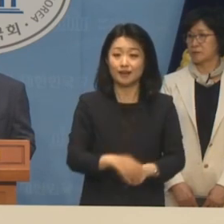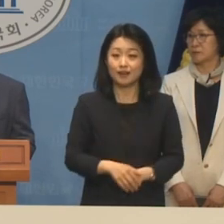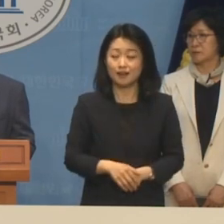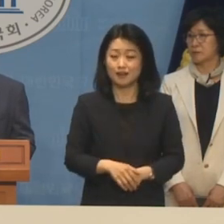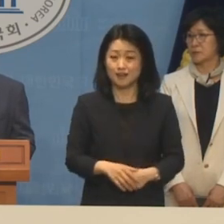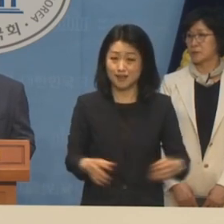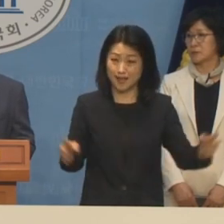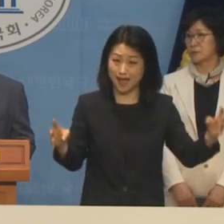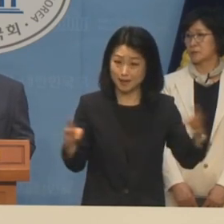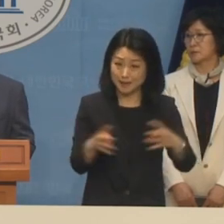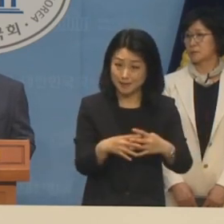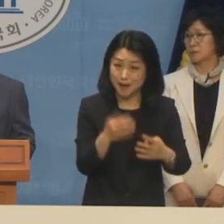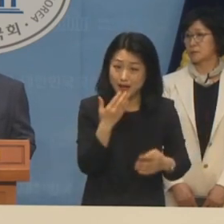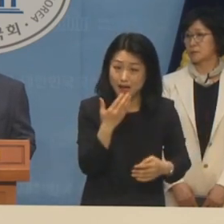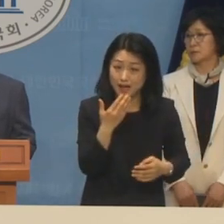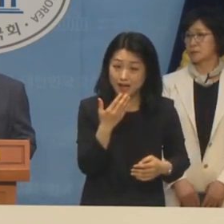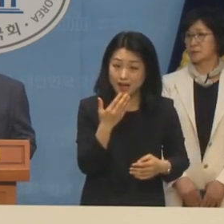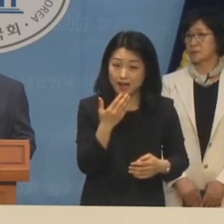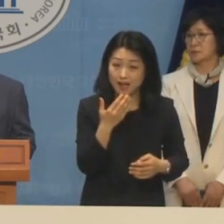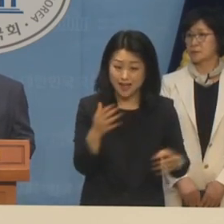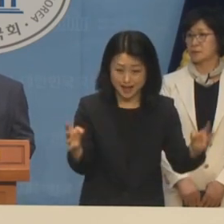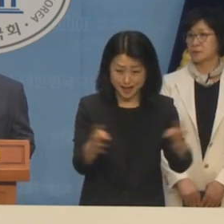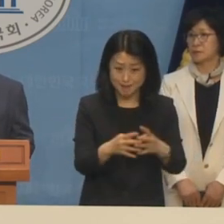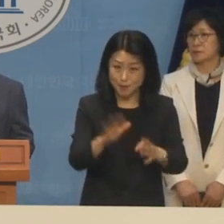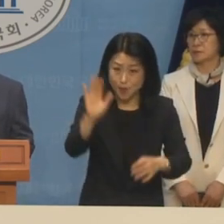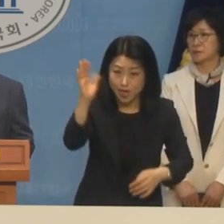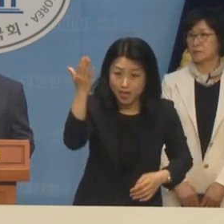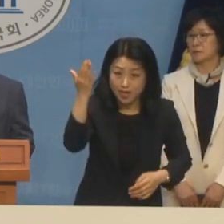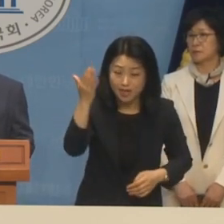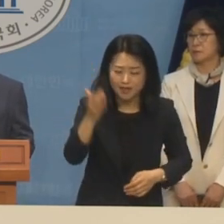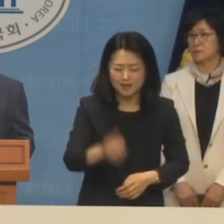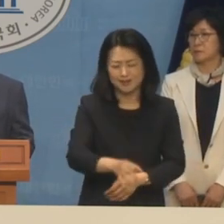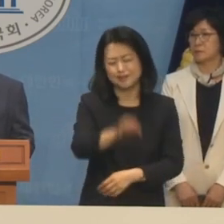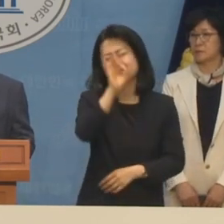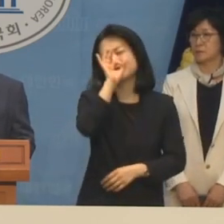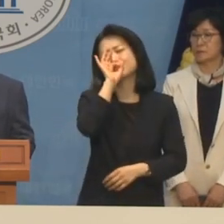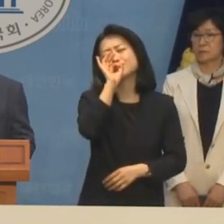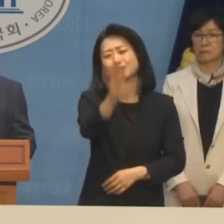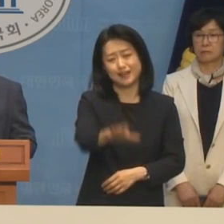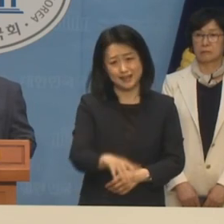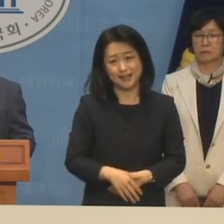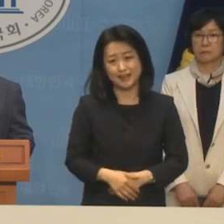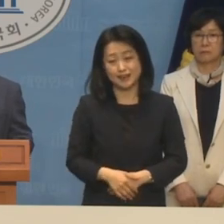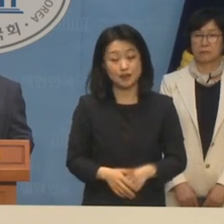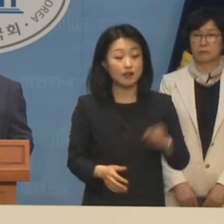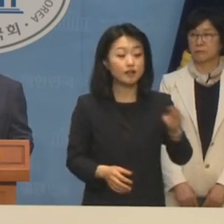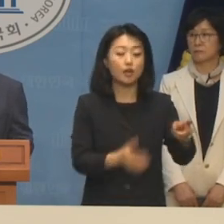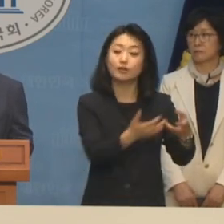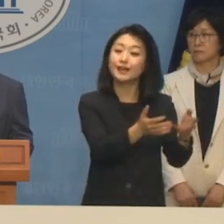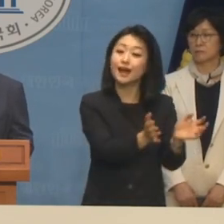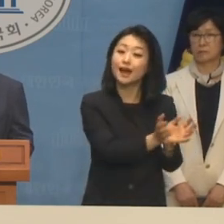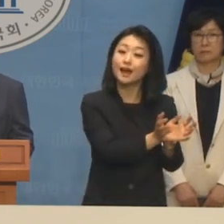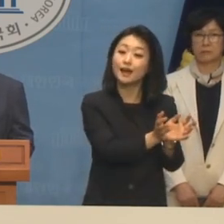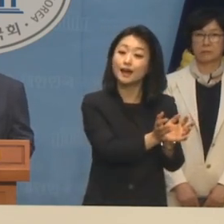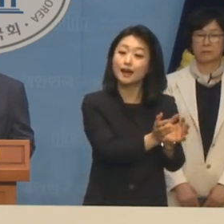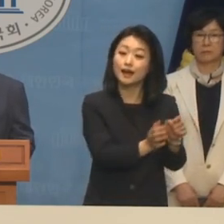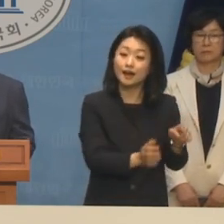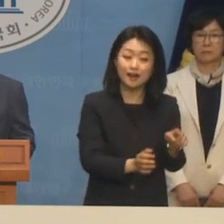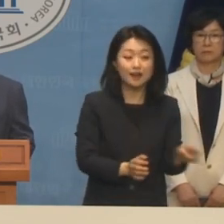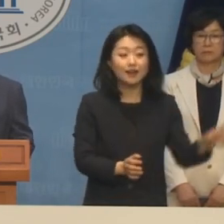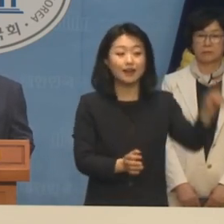실질적으로 볼까요? 합의가 되겠습니까? 우리 지금 여당이 사실상 대변하고